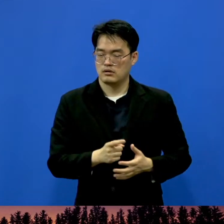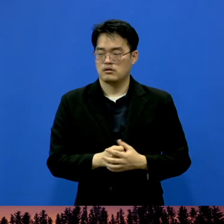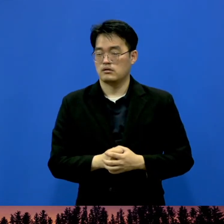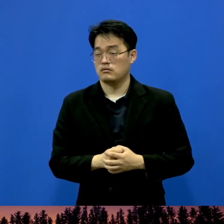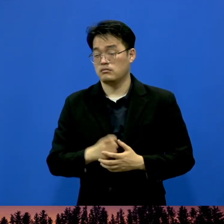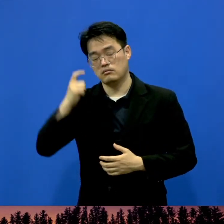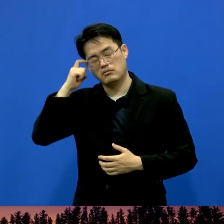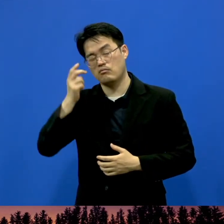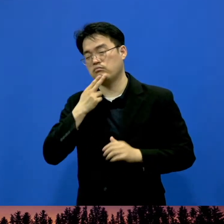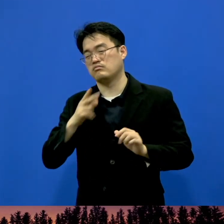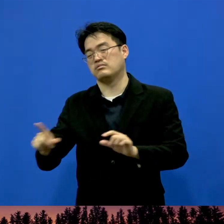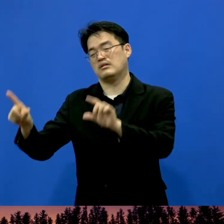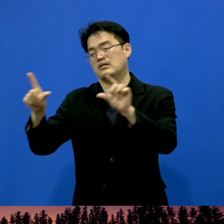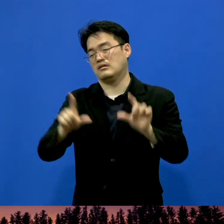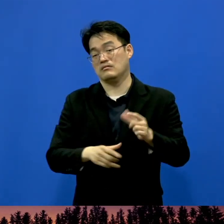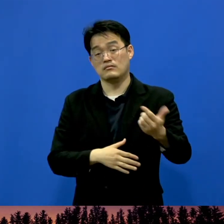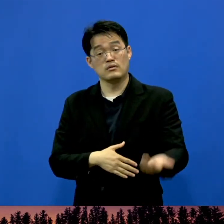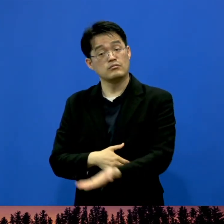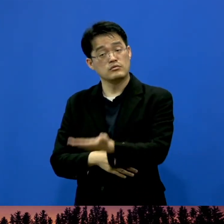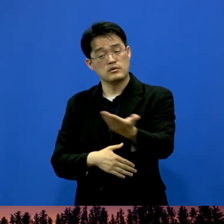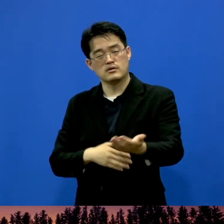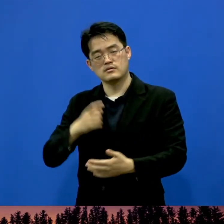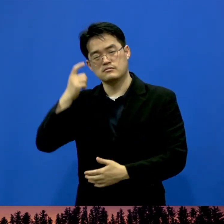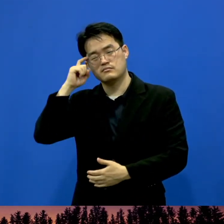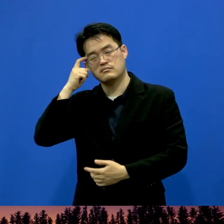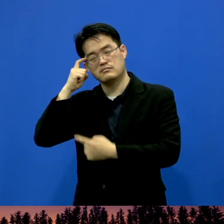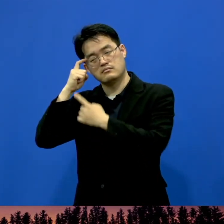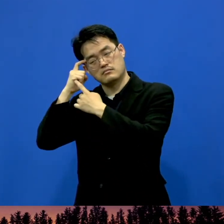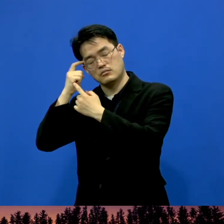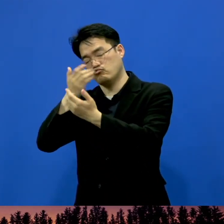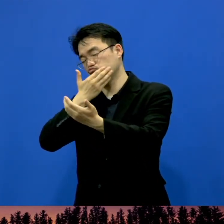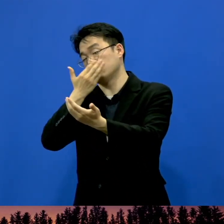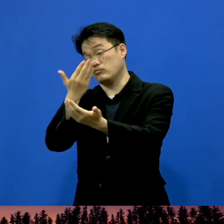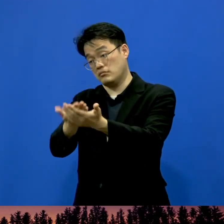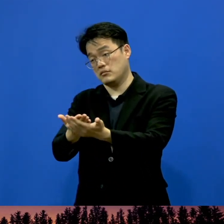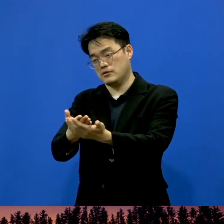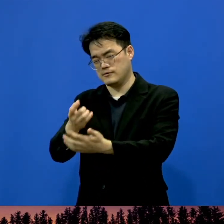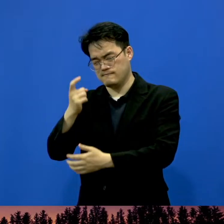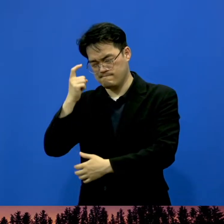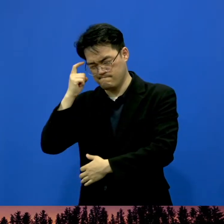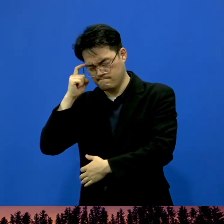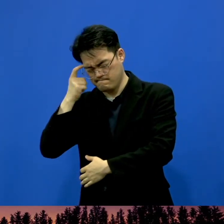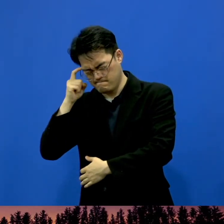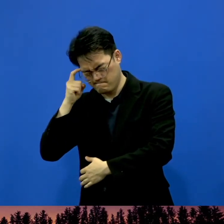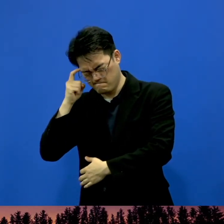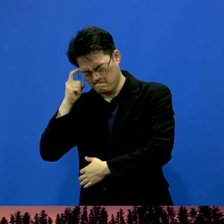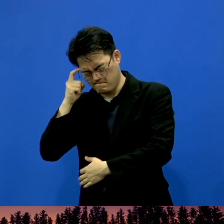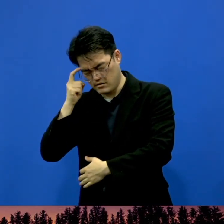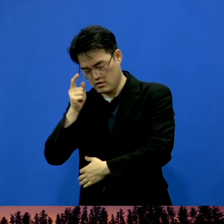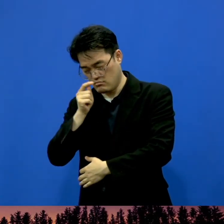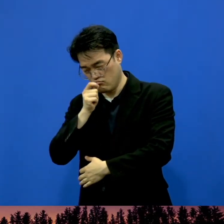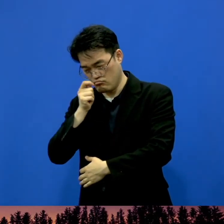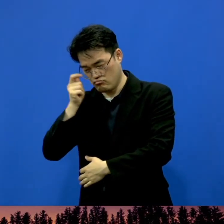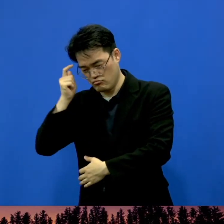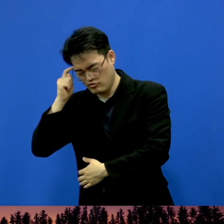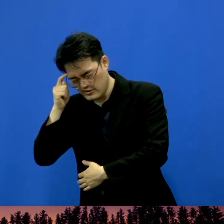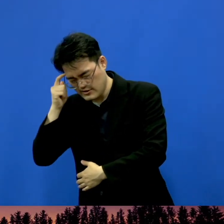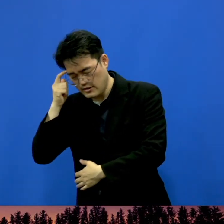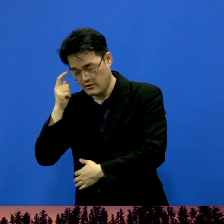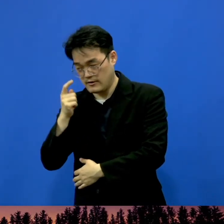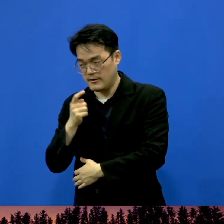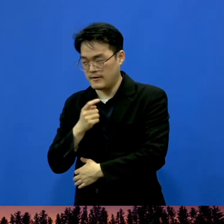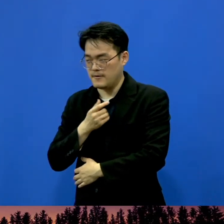돼. 여러분 생각이 중요해요. 깊은 생각. 여러분 깊은 생각이 묵상이라고 말하기도 하고 사색이라고 말하기도